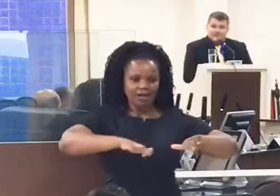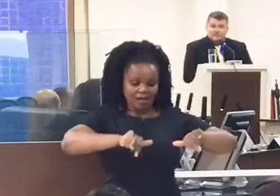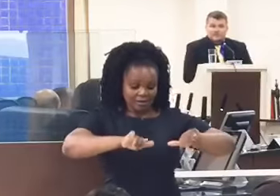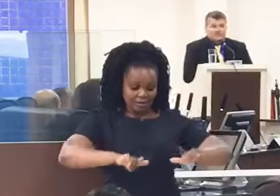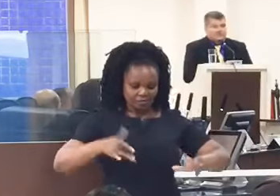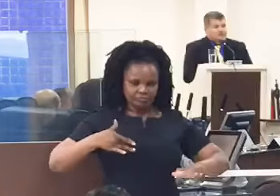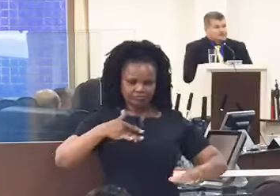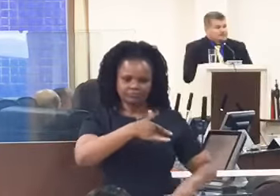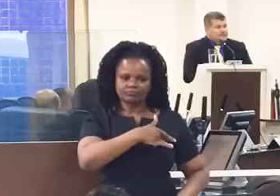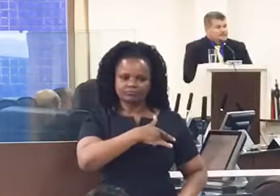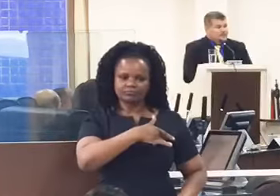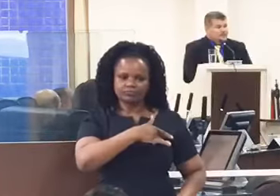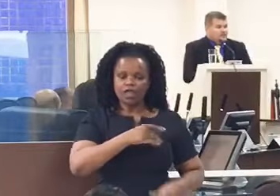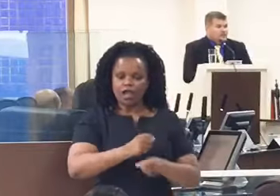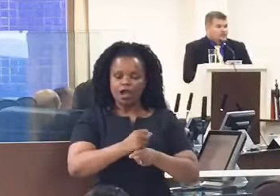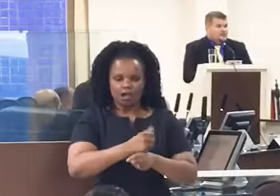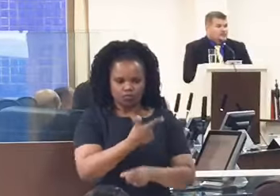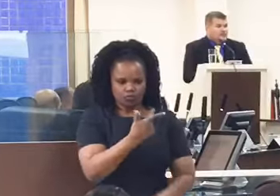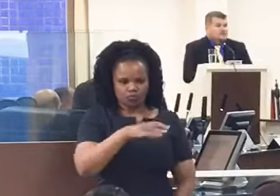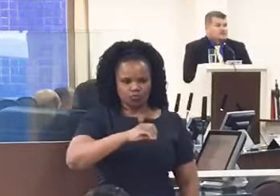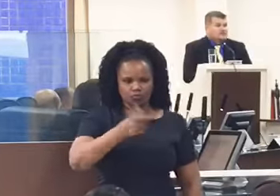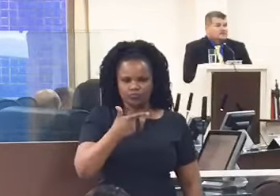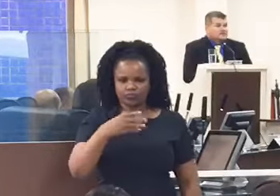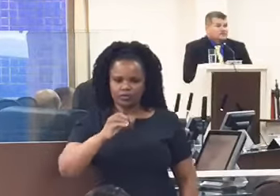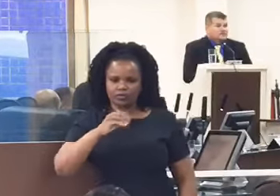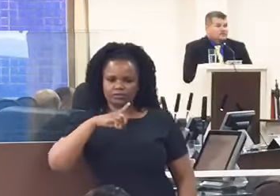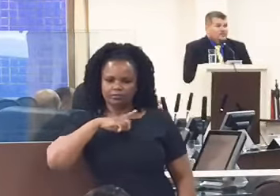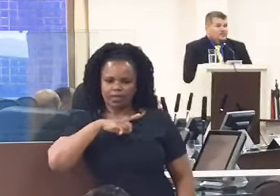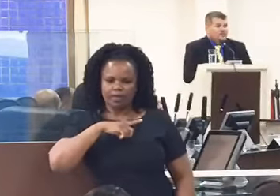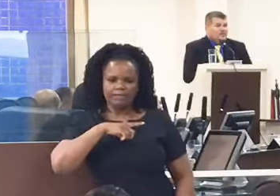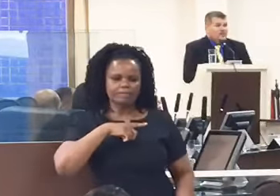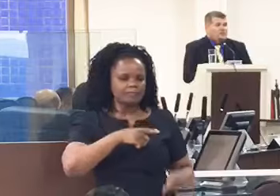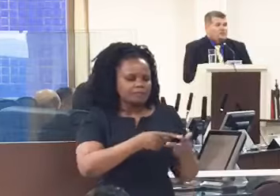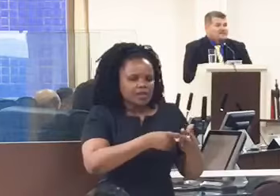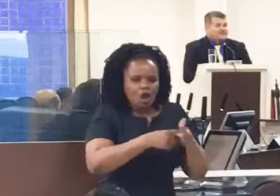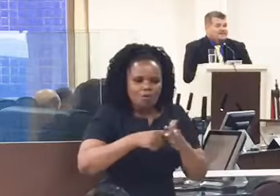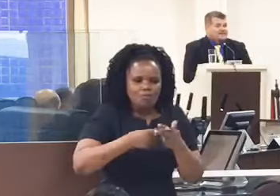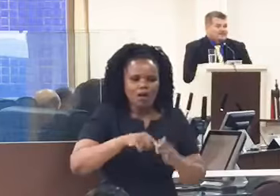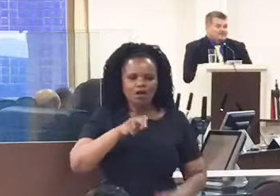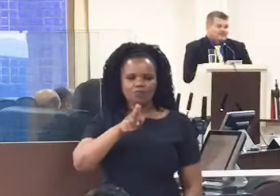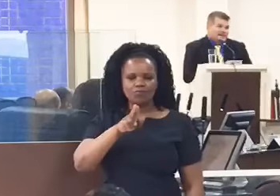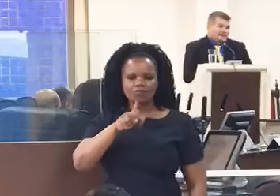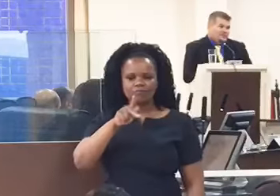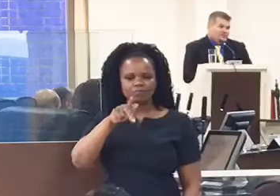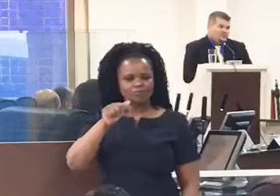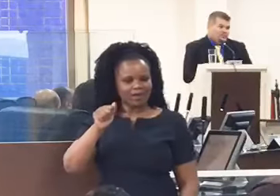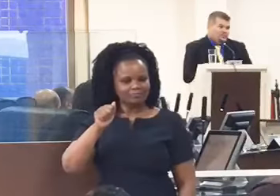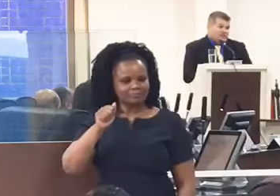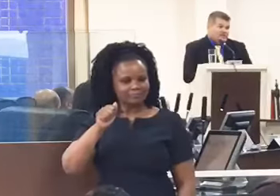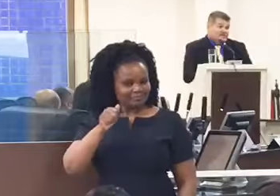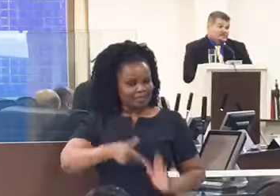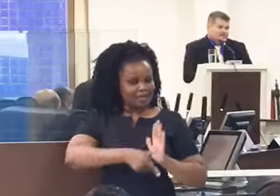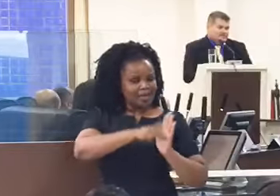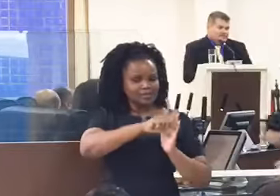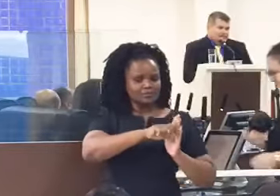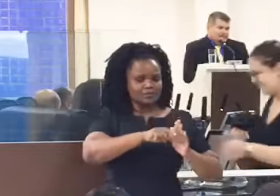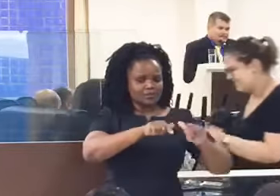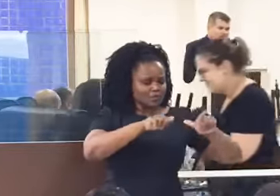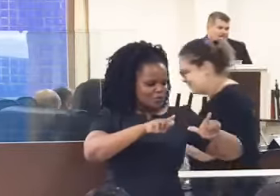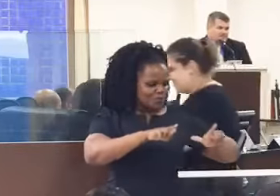esse ano a reforma da UPA. Eu sempre falo uma UPA de verdade, né, que nos entregaram, foi um posto de saúde